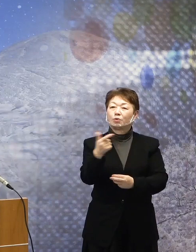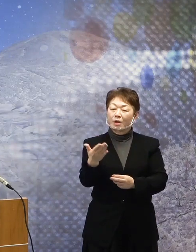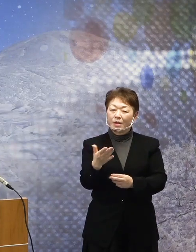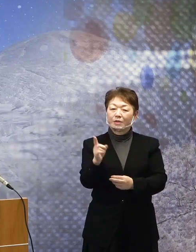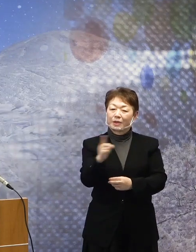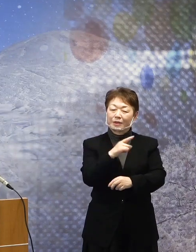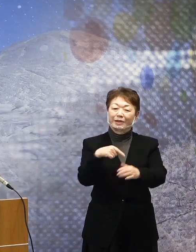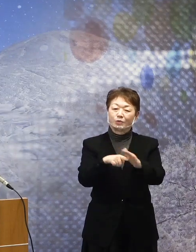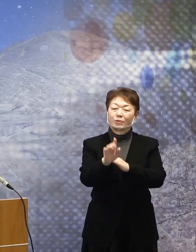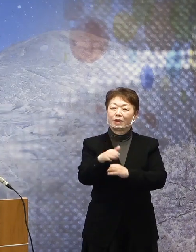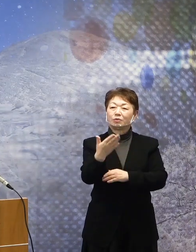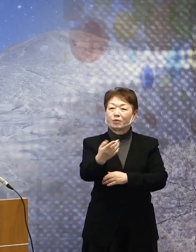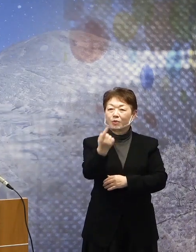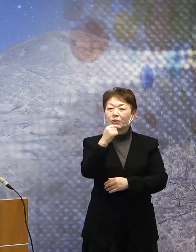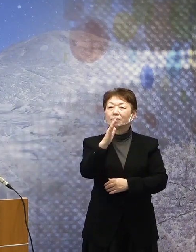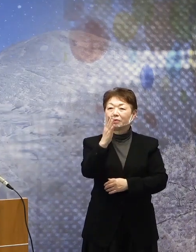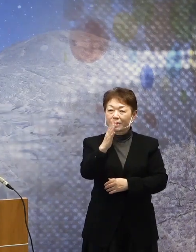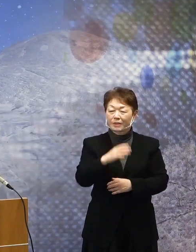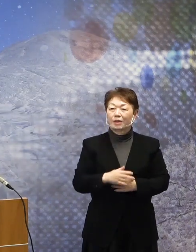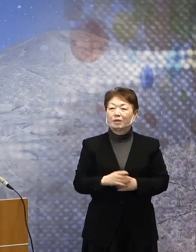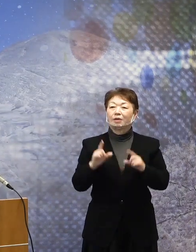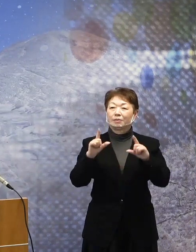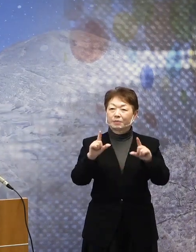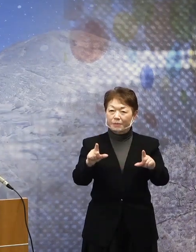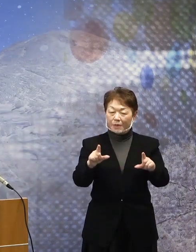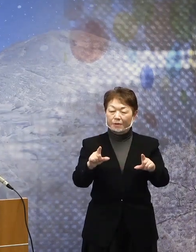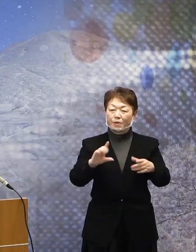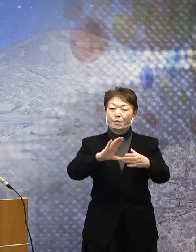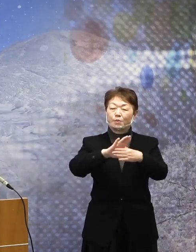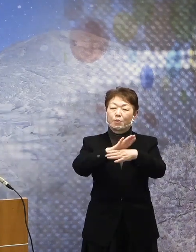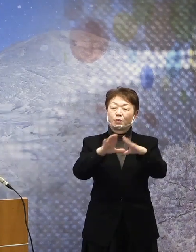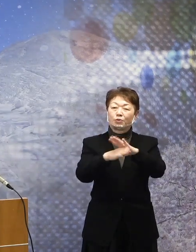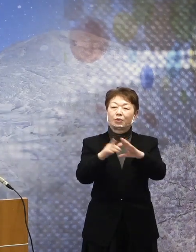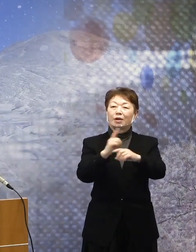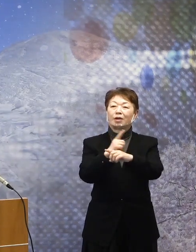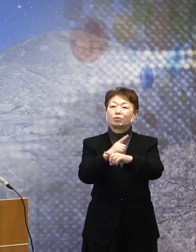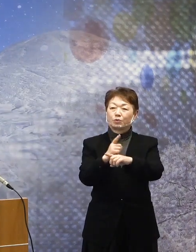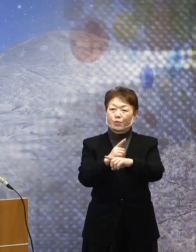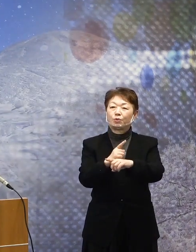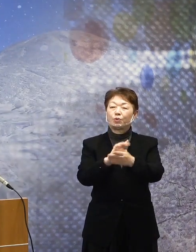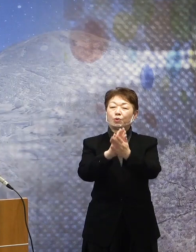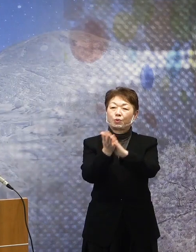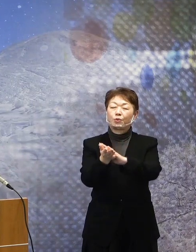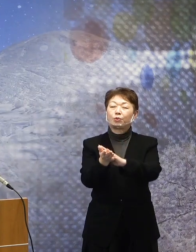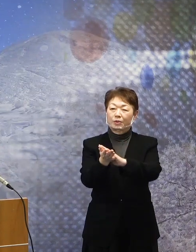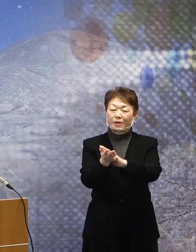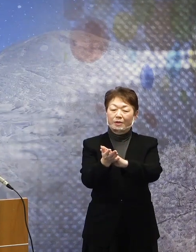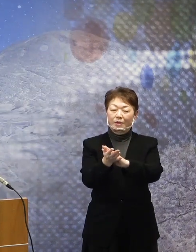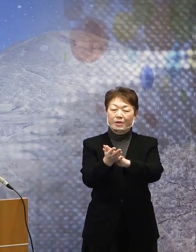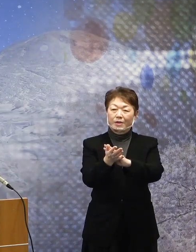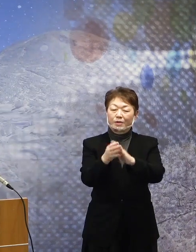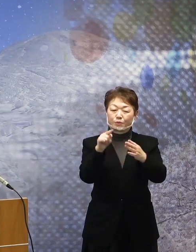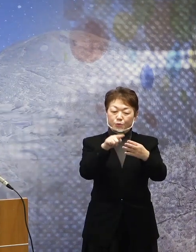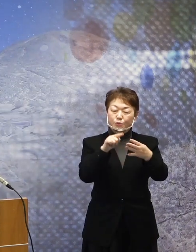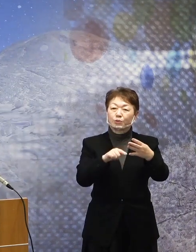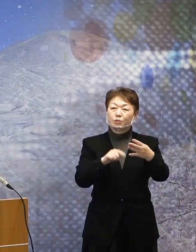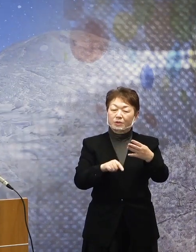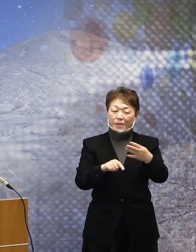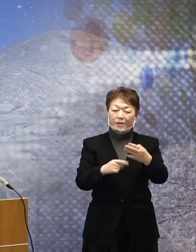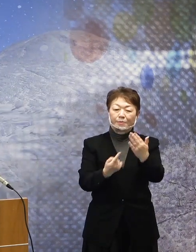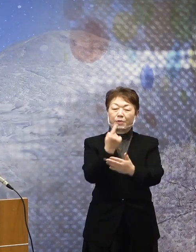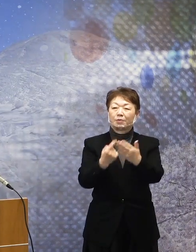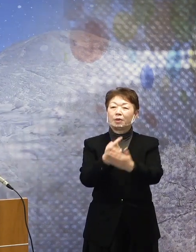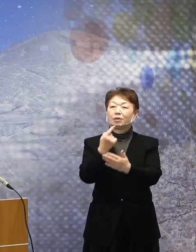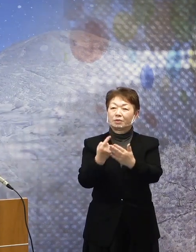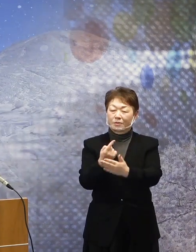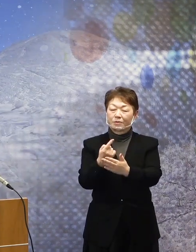があるのか、 文部科学省の指針に従いますが、複数学年で発生した場合はそのような措置を取るようにということになっています。ただもちろん複